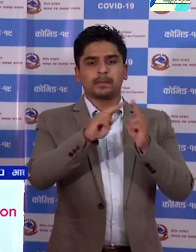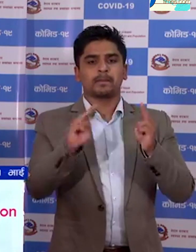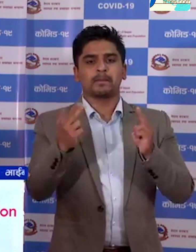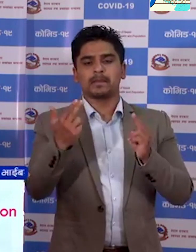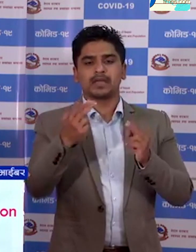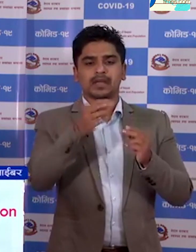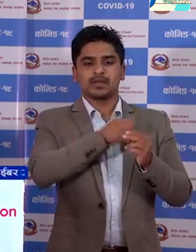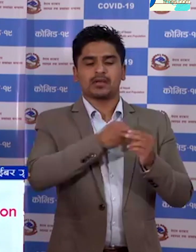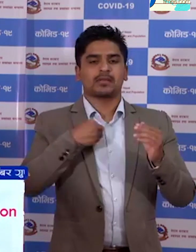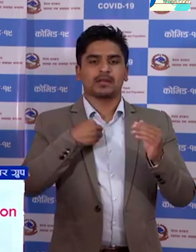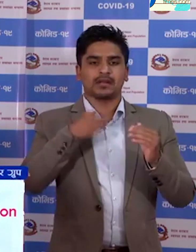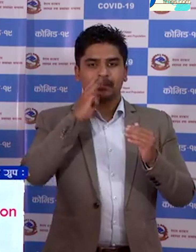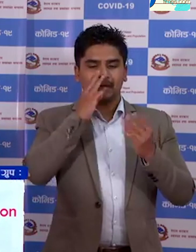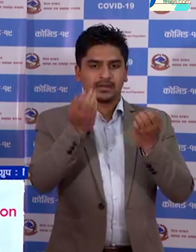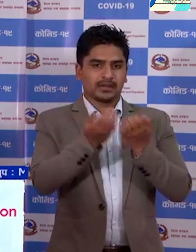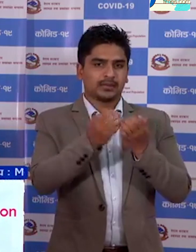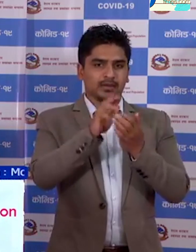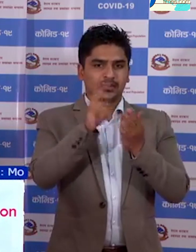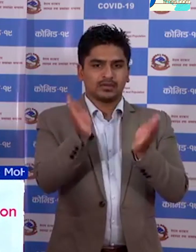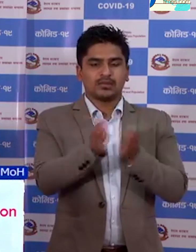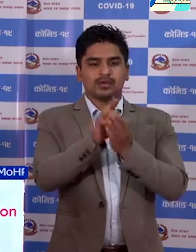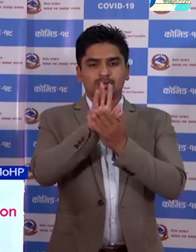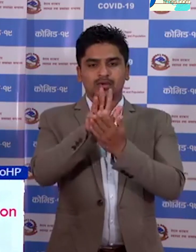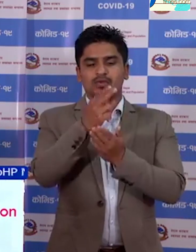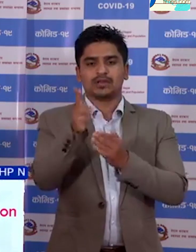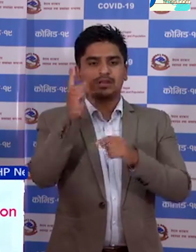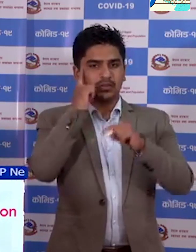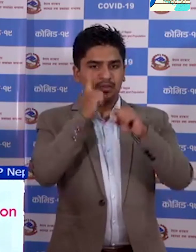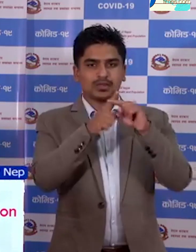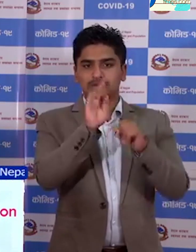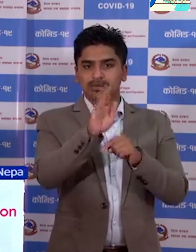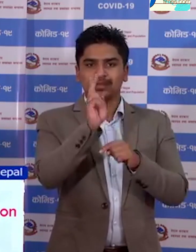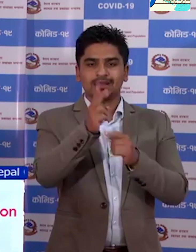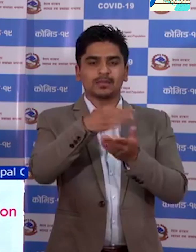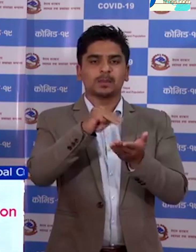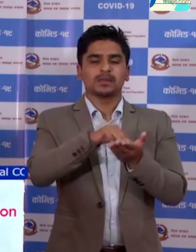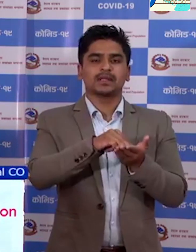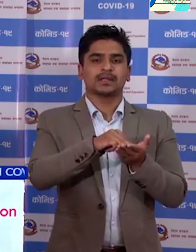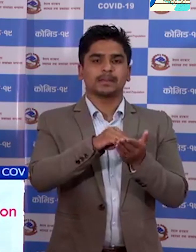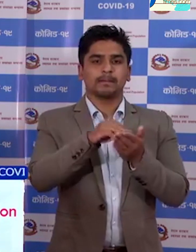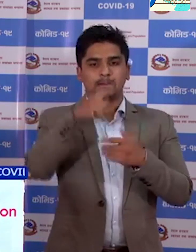अस्पताल प्रयोगशालामा जम्मा 9 जनाको पोजिटिभ आएको छ। त्यसमध्ये